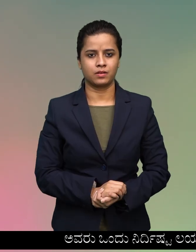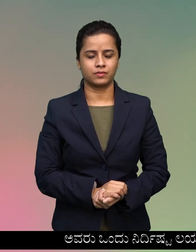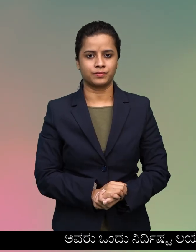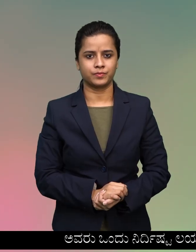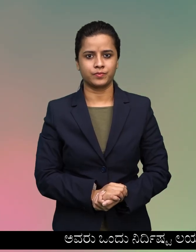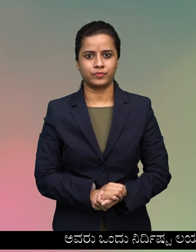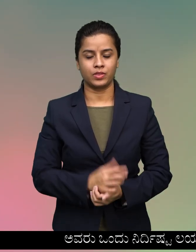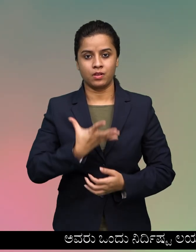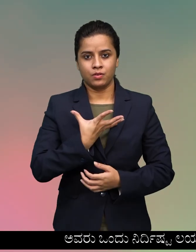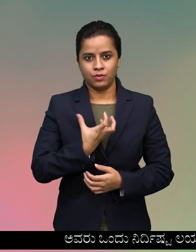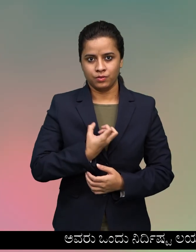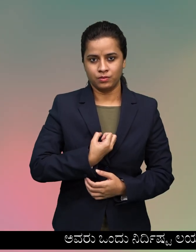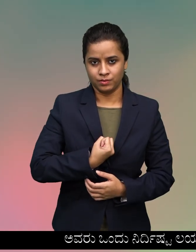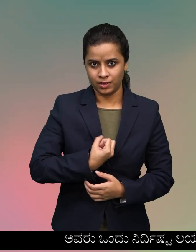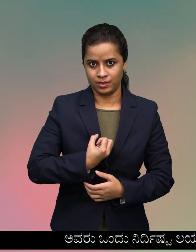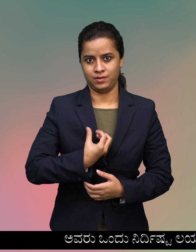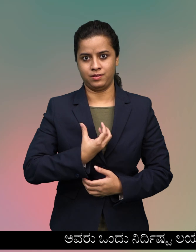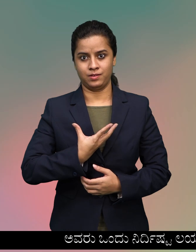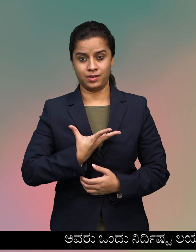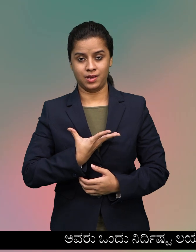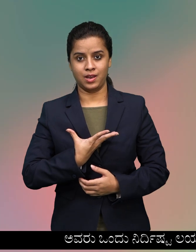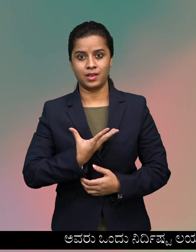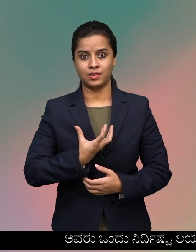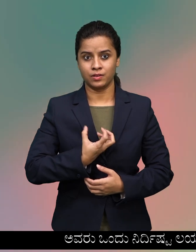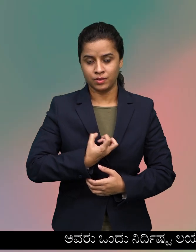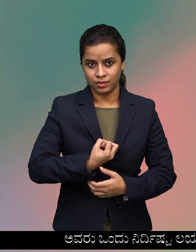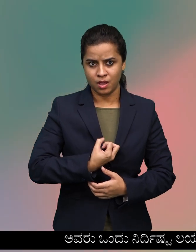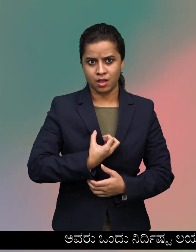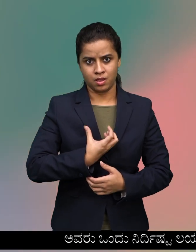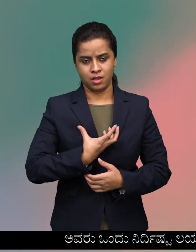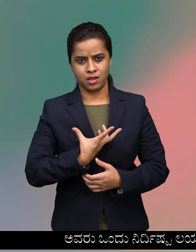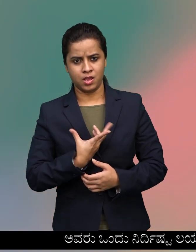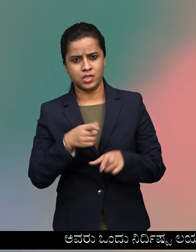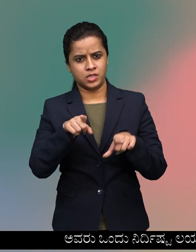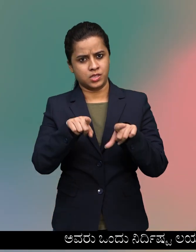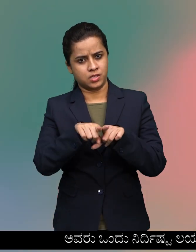ಅವರು ಒಂದು ನಿರ್ದಿಷ್ಟ ಲಯದೊಂದಿಗೆ ಗುತ್ತಿಗೆ ಮತ್ತು ವಿಶ್ರಾಂತಿ ಪಡೆಯುತ್ತಾರೆ.